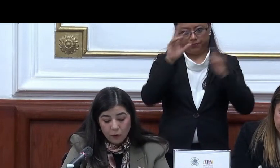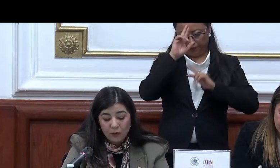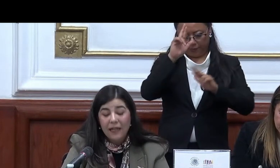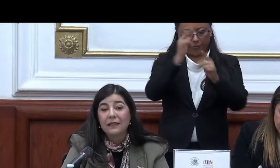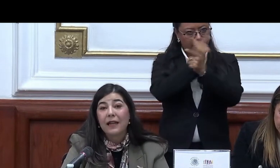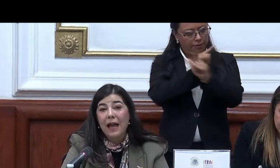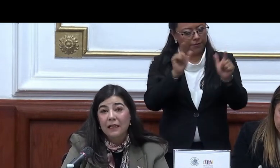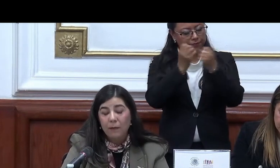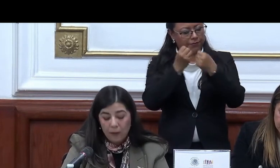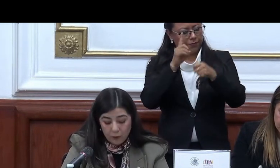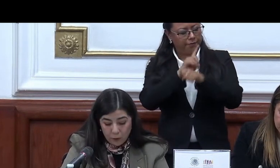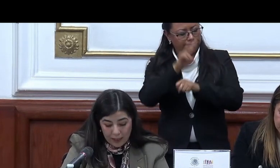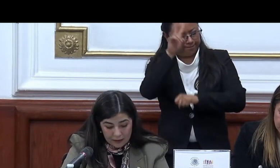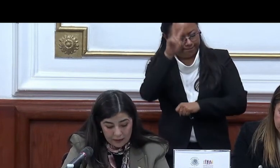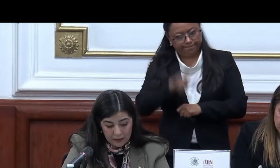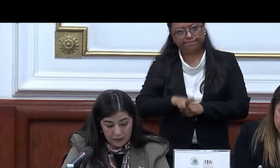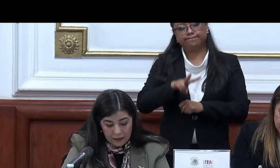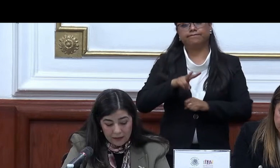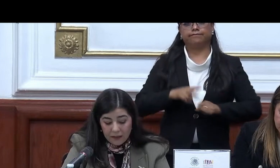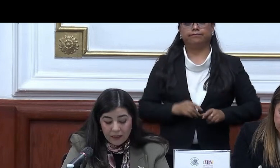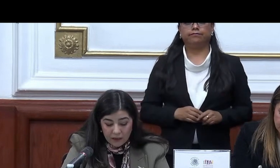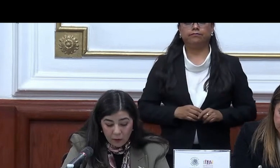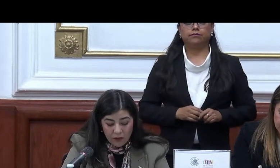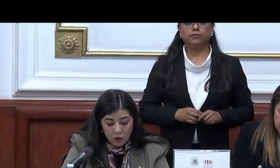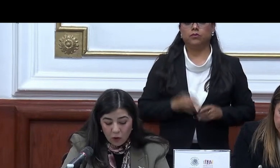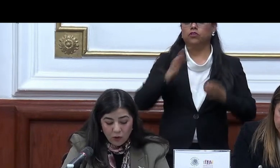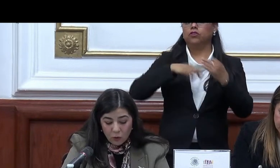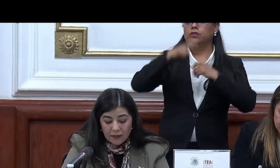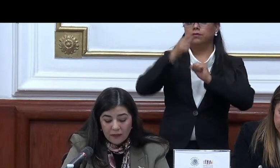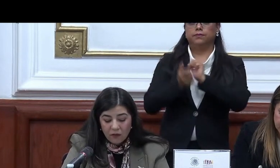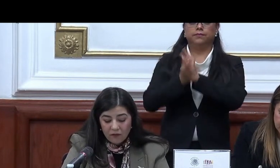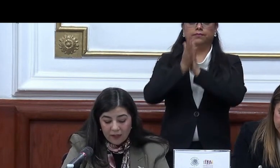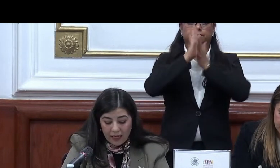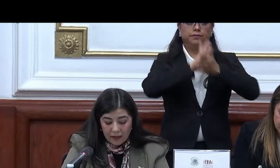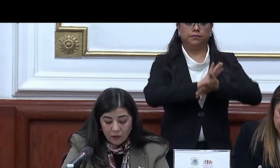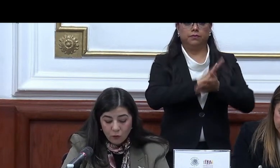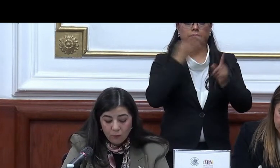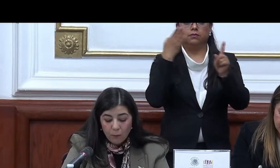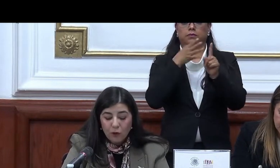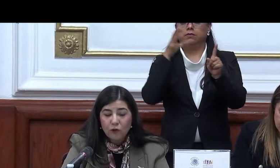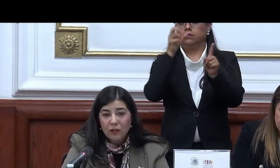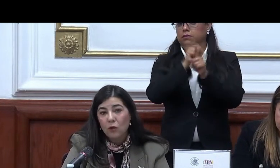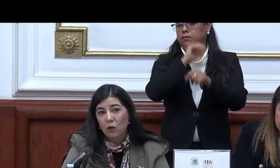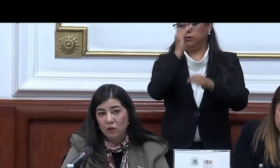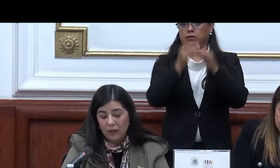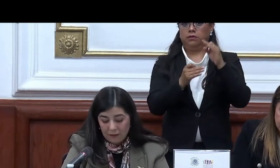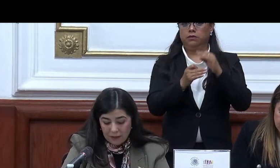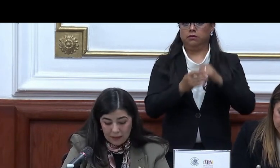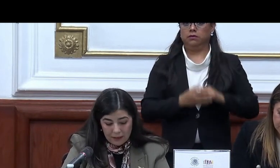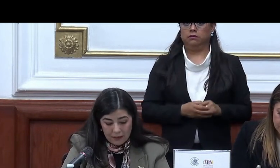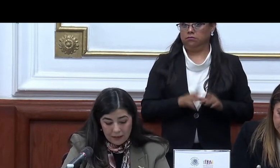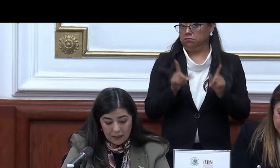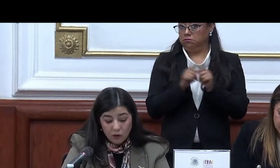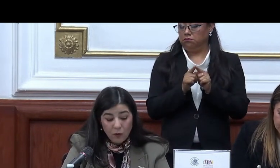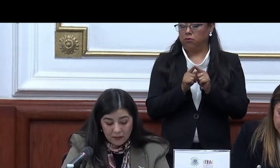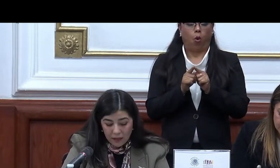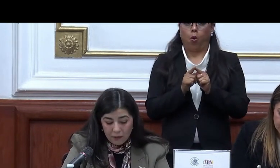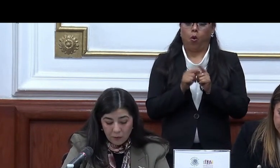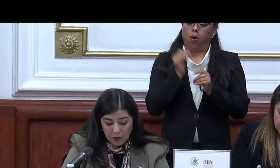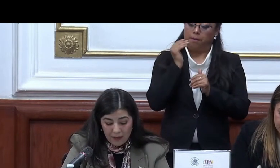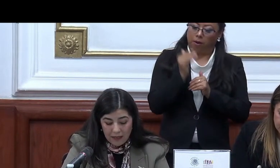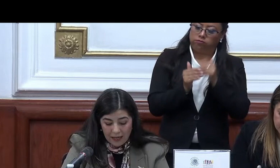y oportunidades reales para prosperar. Esta transformación no es un destino final, es un proceso constante. Es